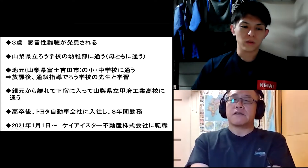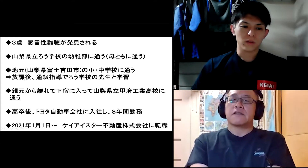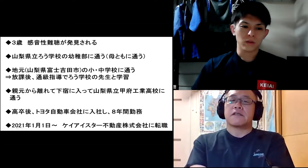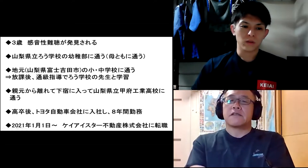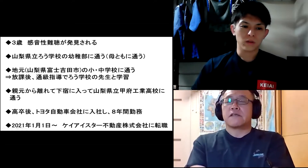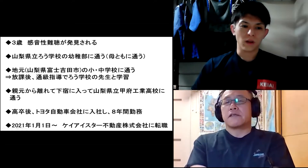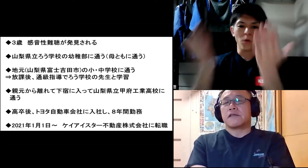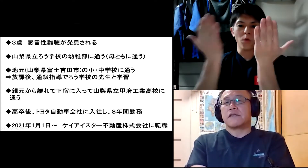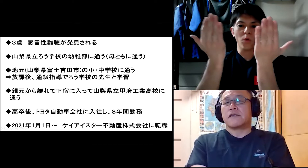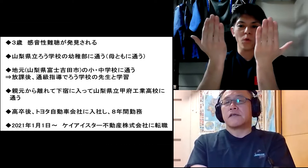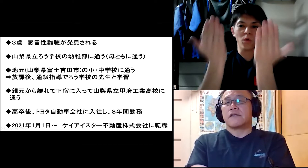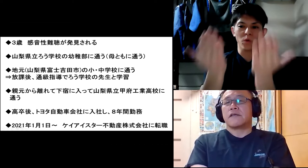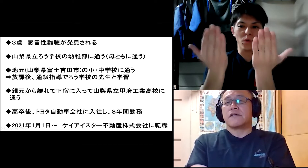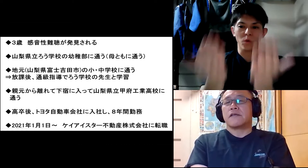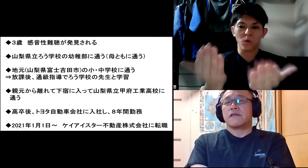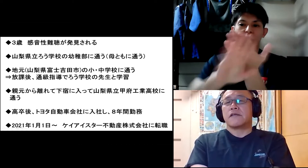い。